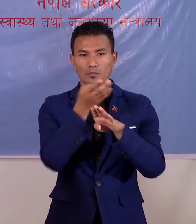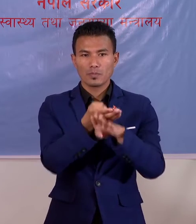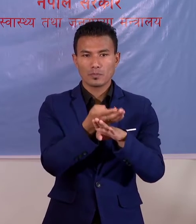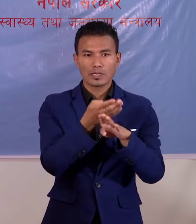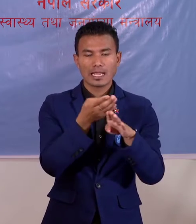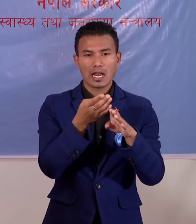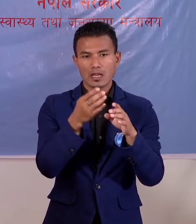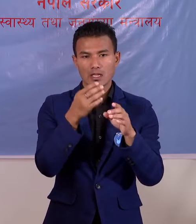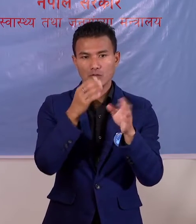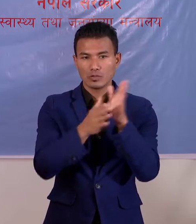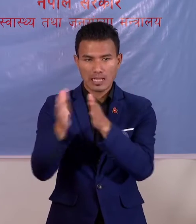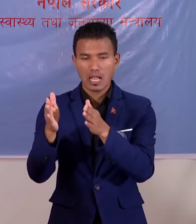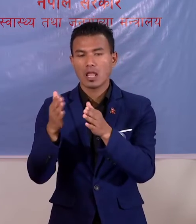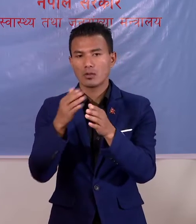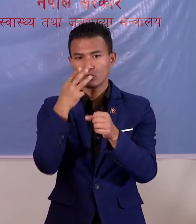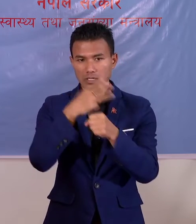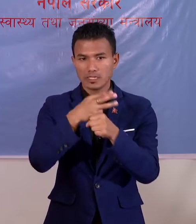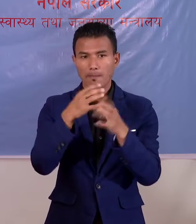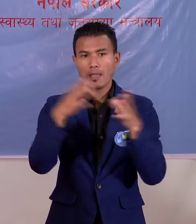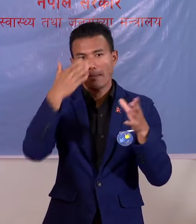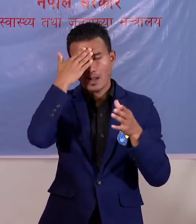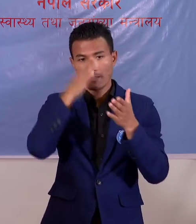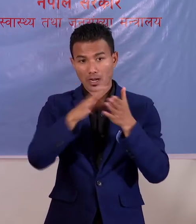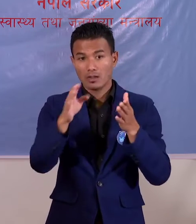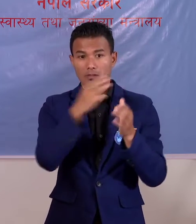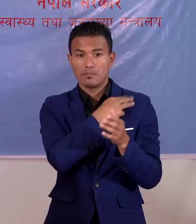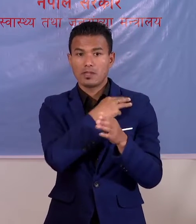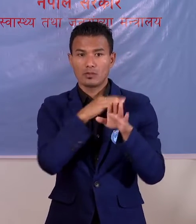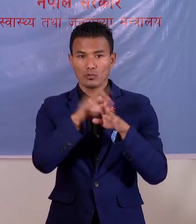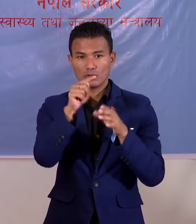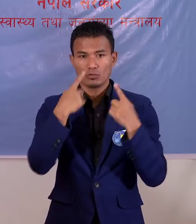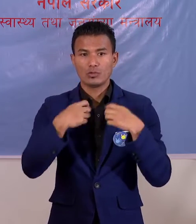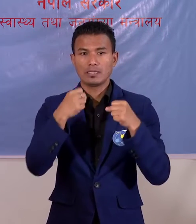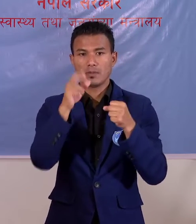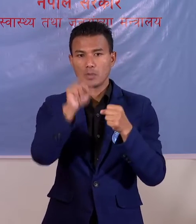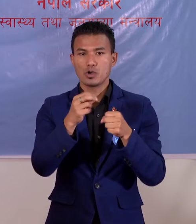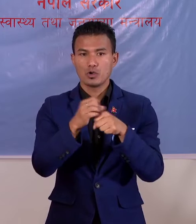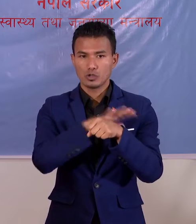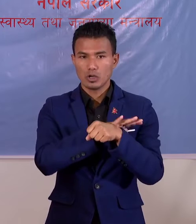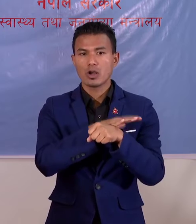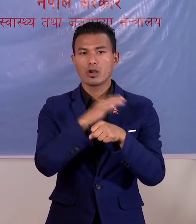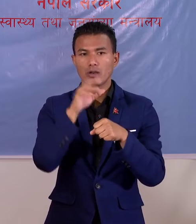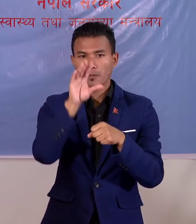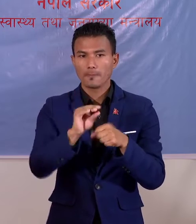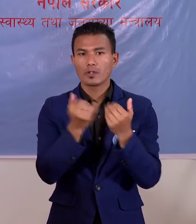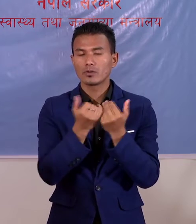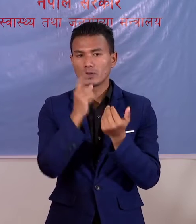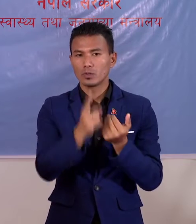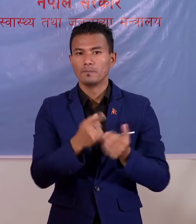योजनाको मुख्य उद्देश्य महामारीले आम नागरिकको स्वास्थ्यमा पार्न सक्ने असरलाई न्यूनीकरण गर्नु